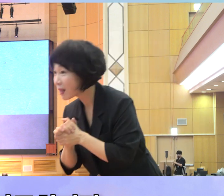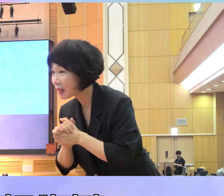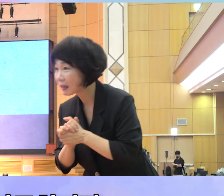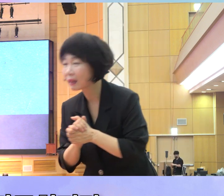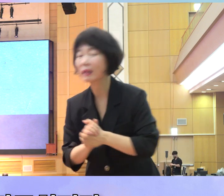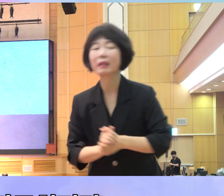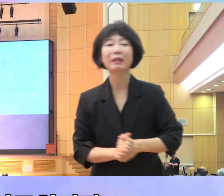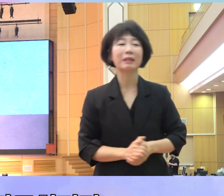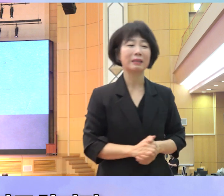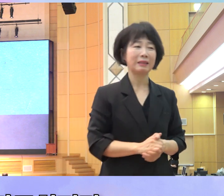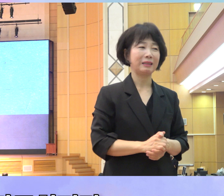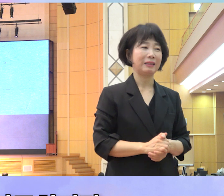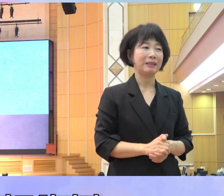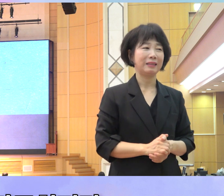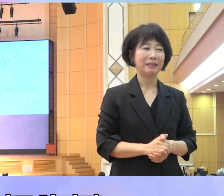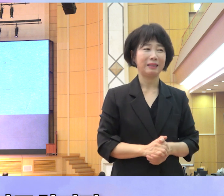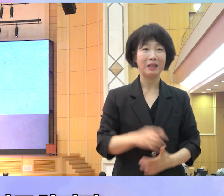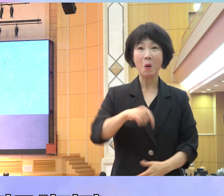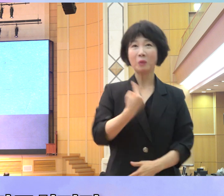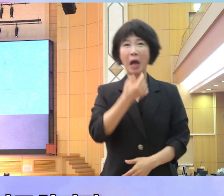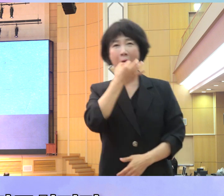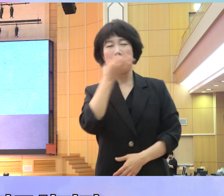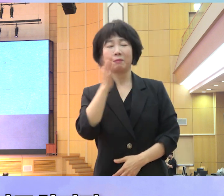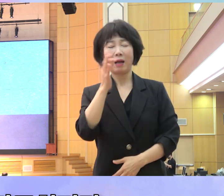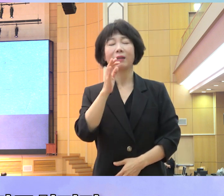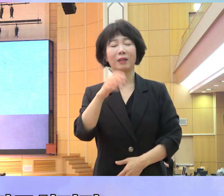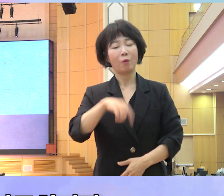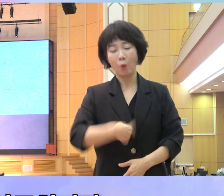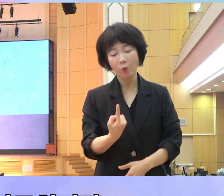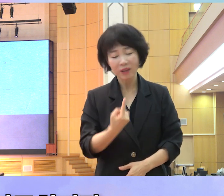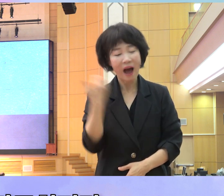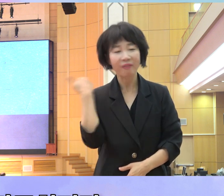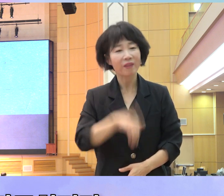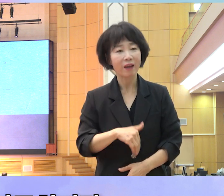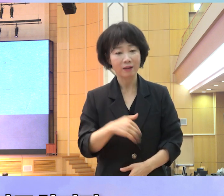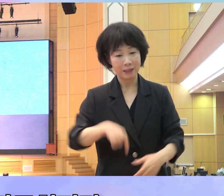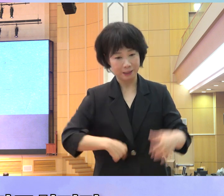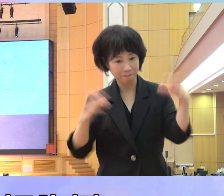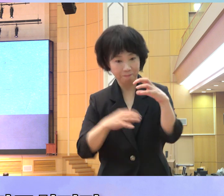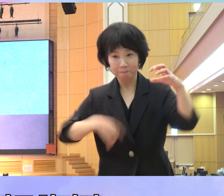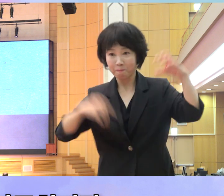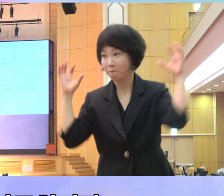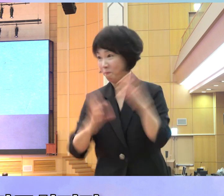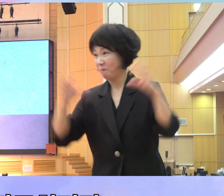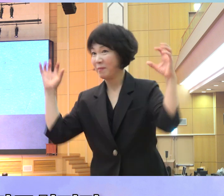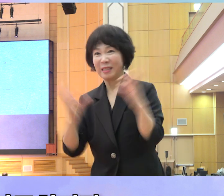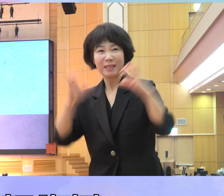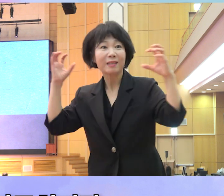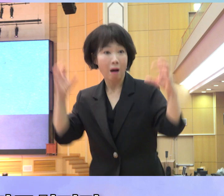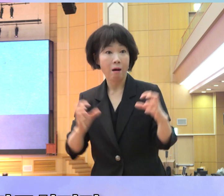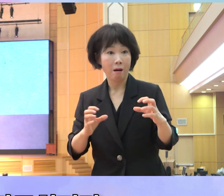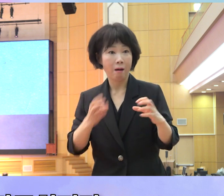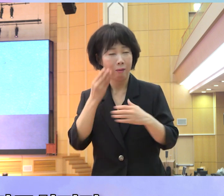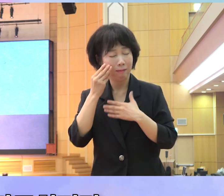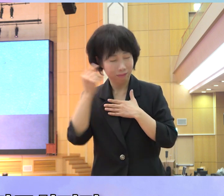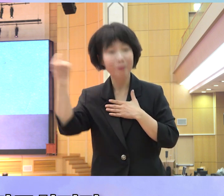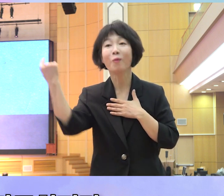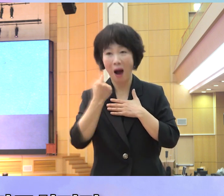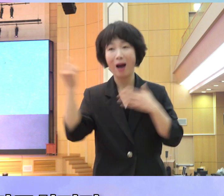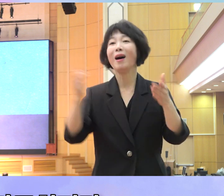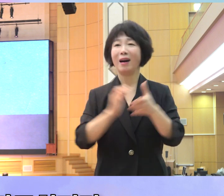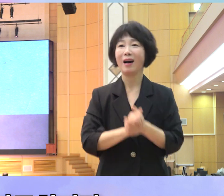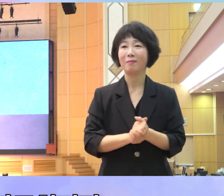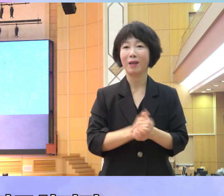아까워. 참 아까워. 동력도 아까워요. 예? 여러분, 주의 일은요, 이렇게 서로